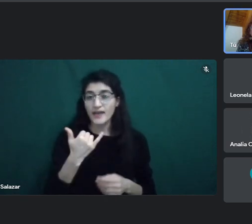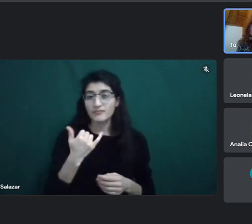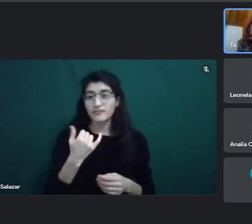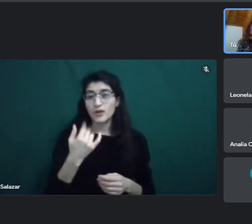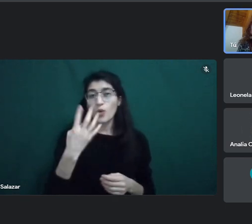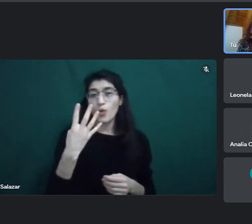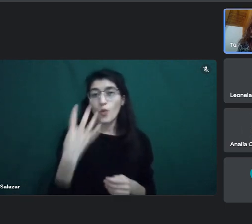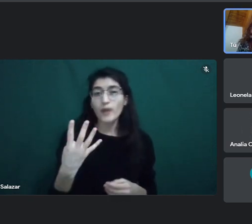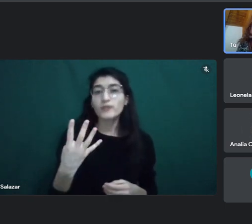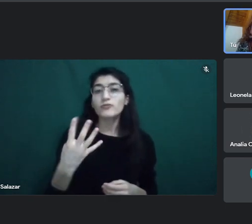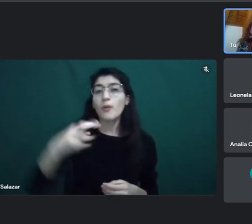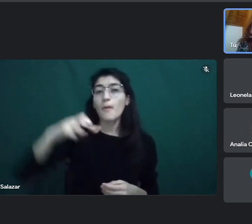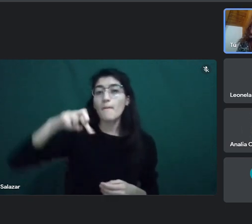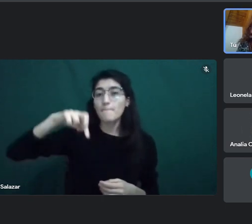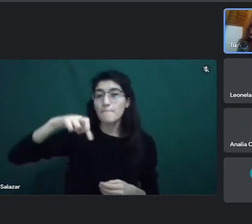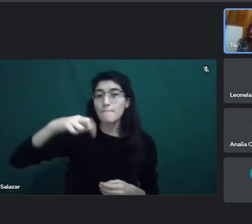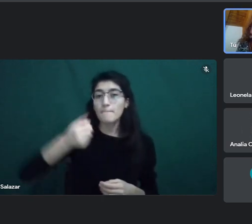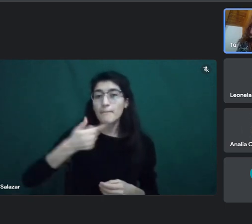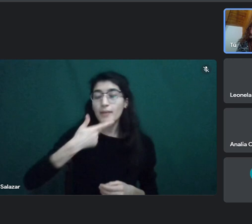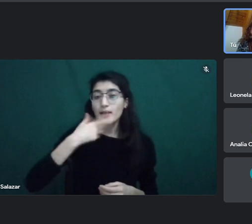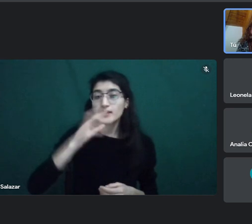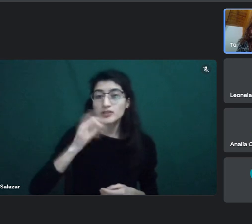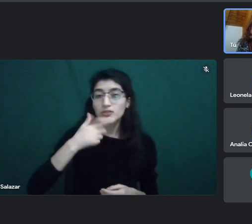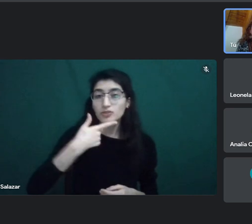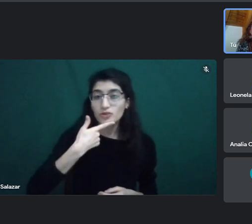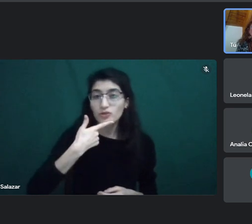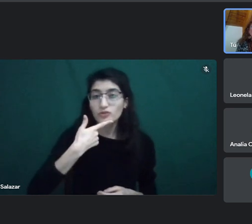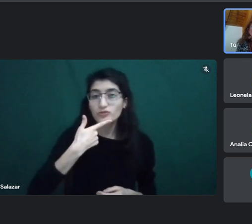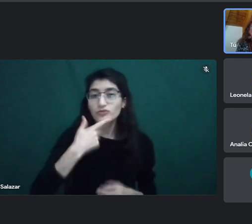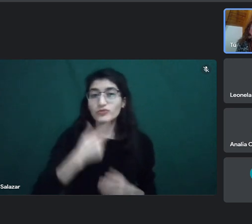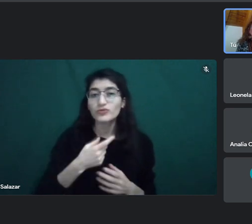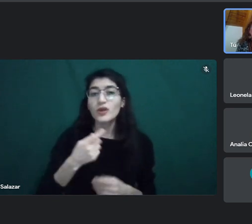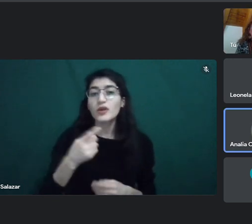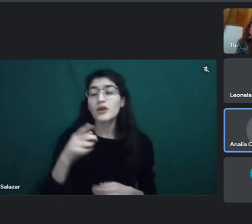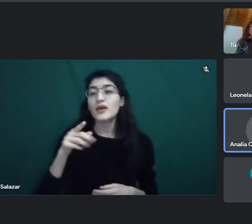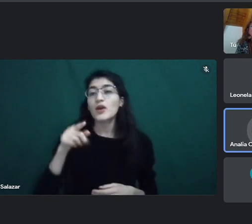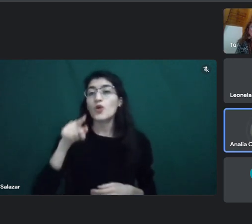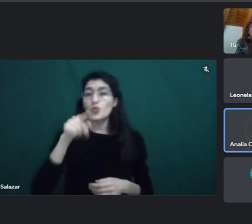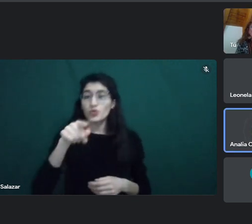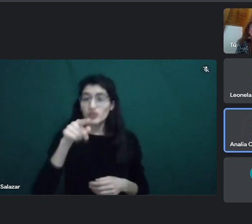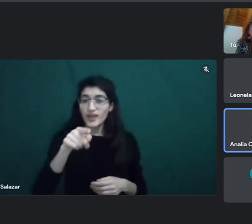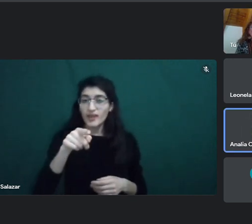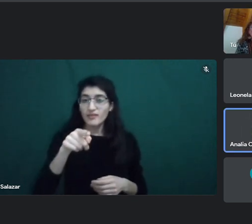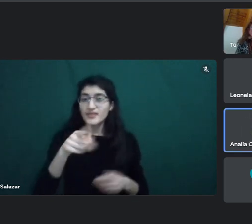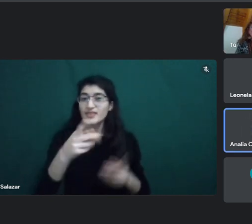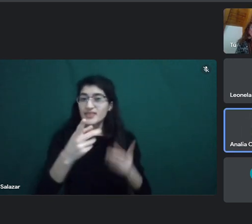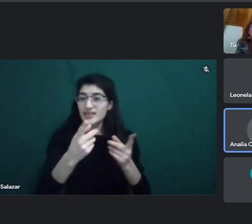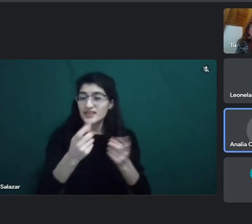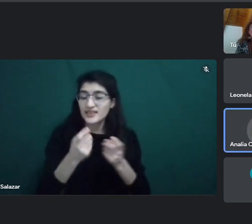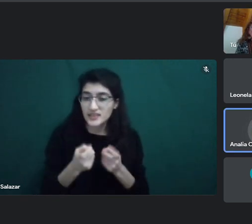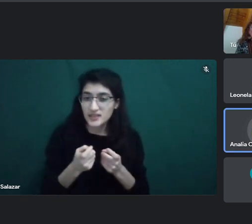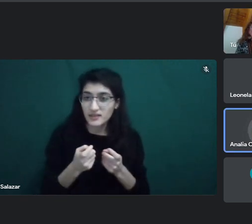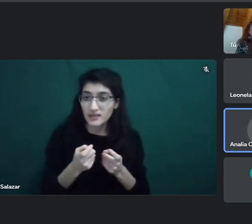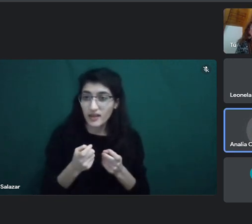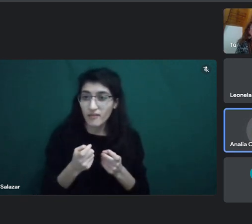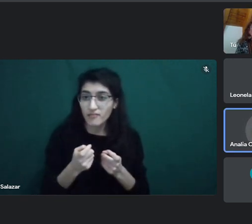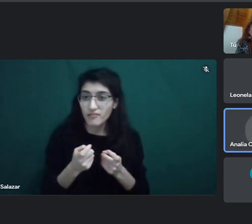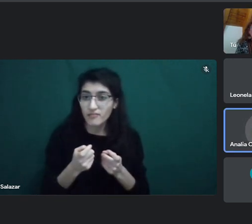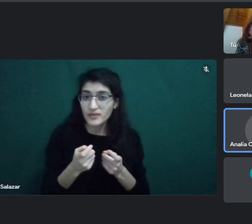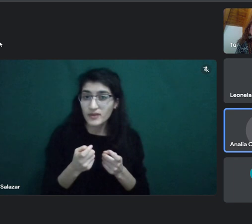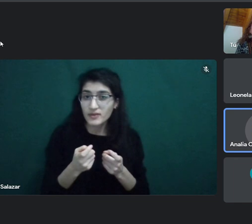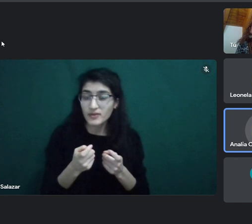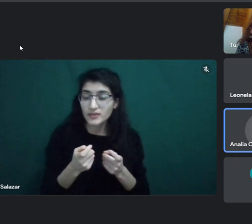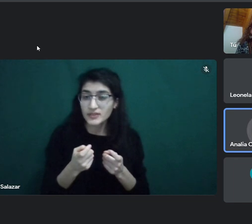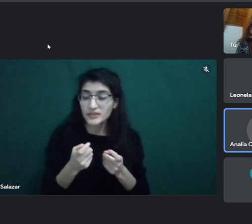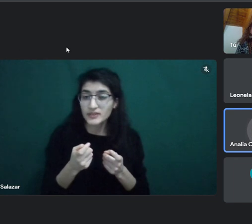quedó el marrón. Que usted necesita, ¿qué cosa? Ajá. Usted necesita considerar